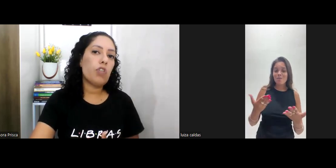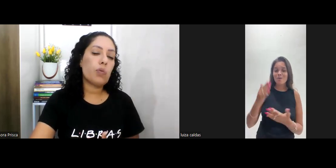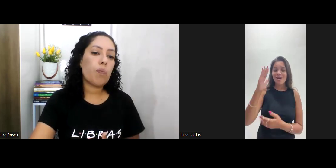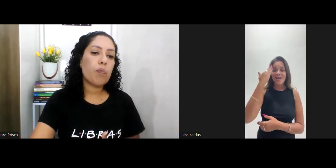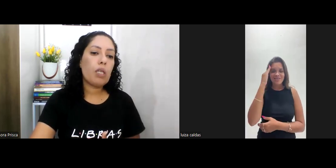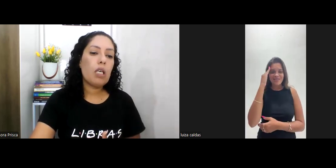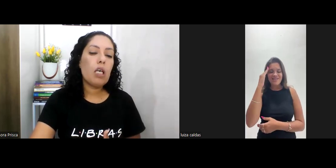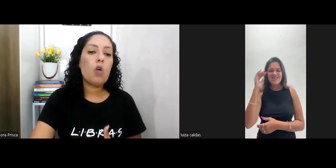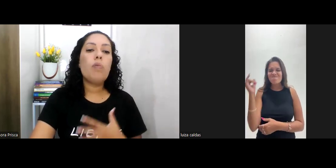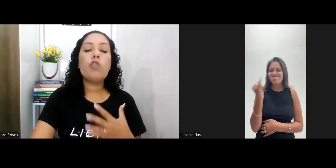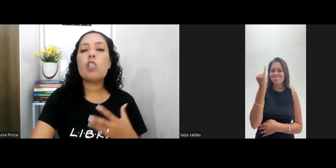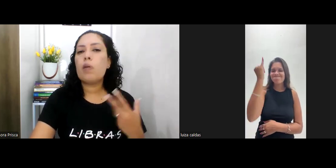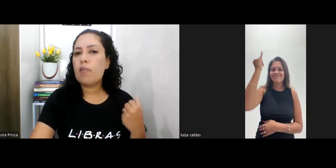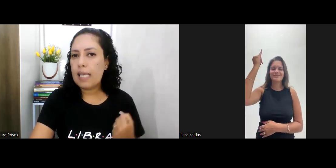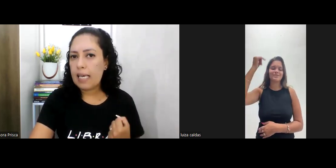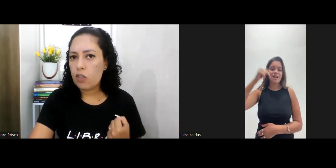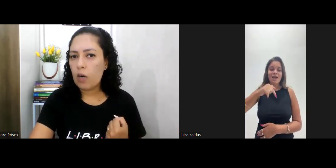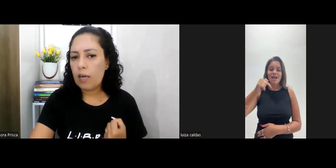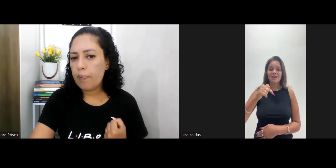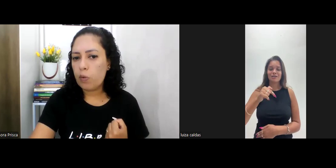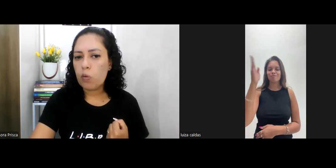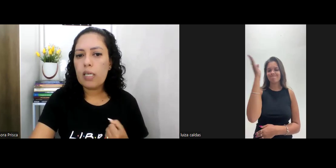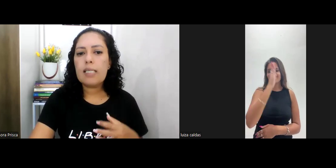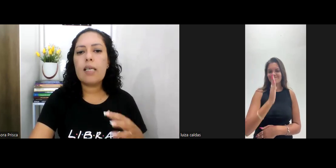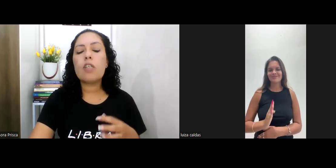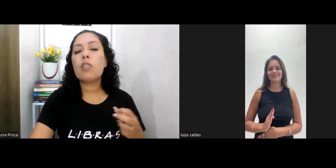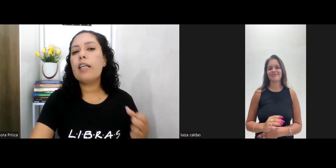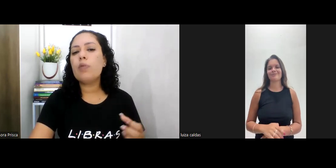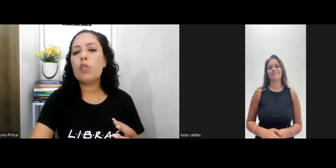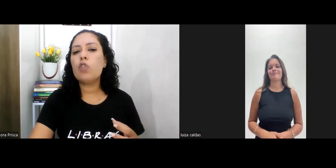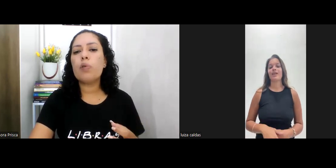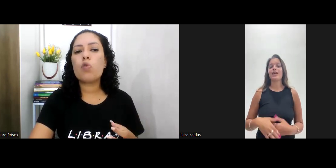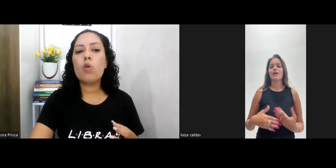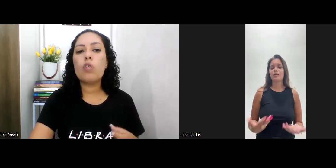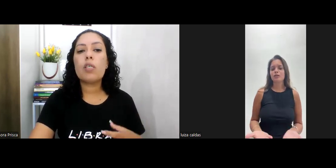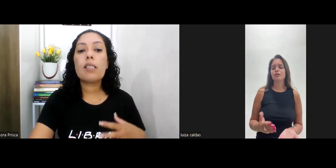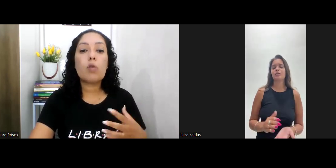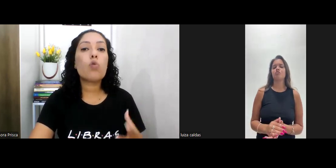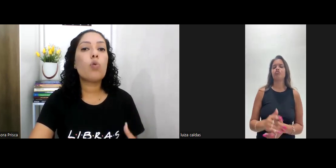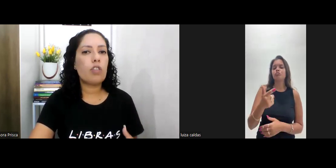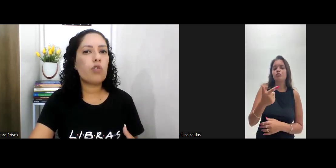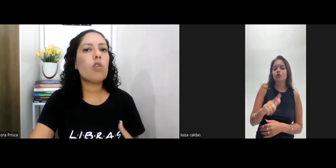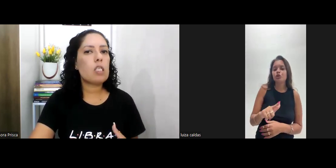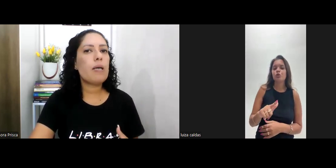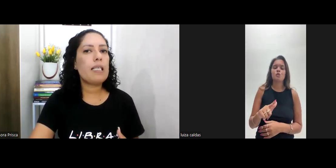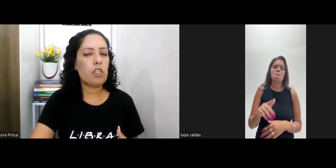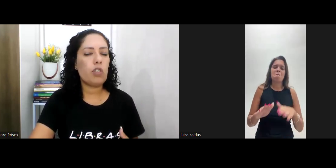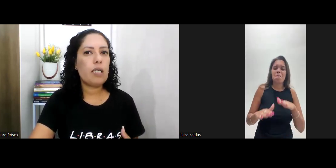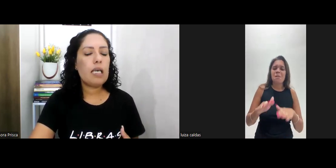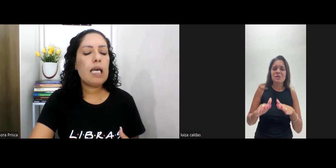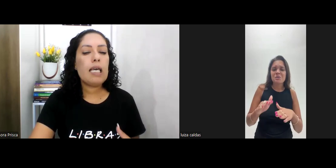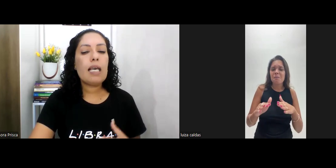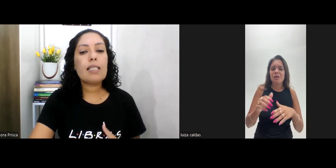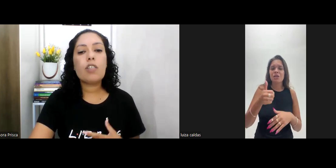nosso país. Como eu disse para vocês agora há pouco, cerca de 10 milhões de pessoas são surdas no nosso